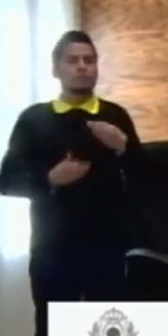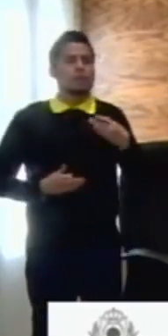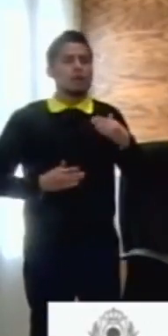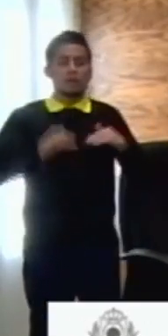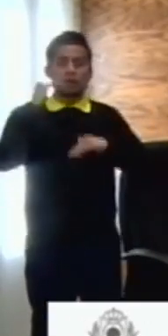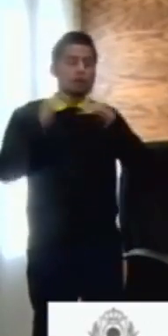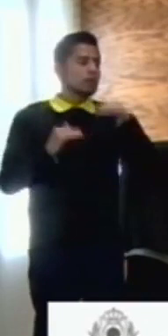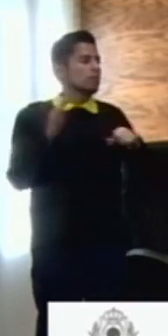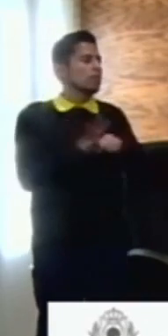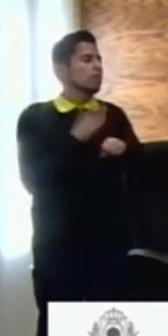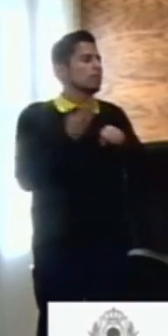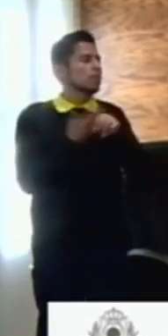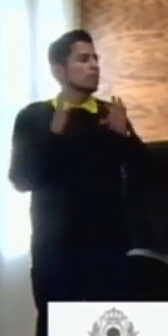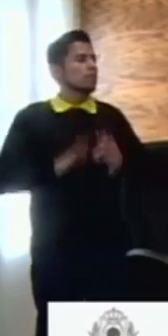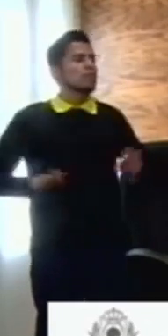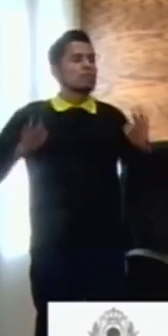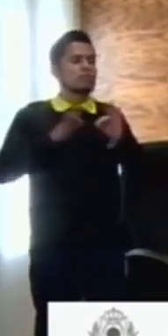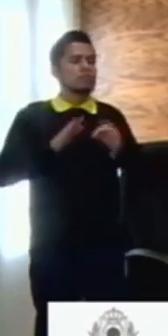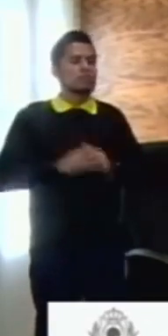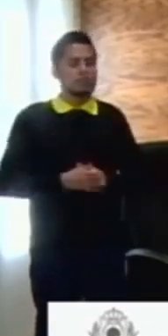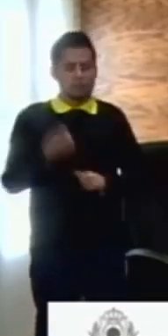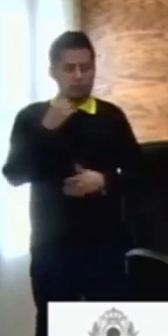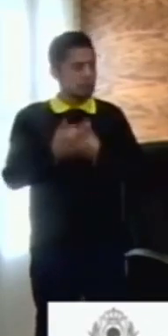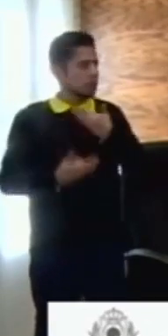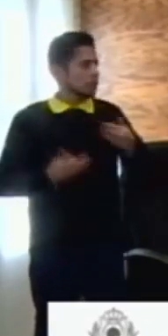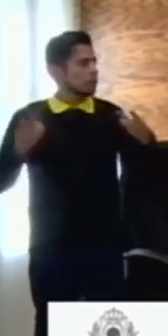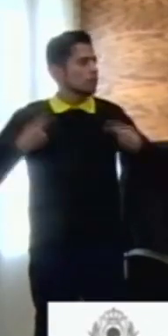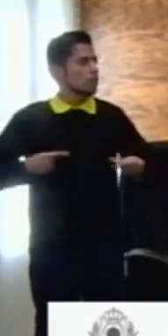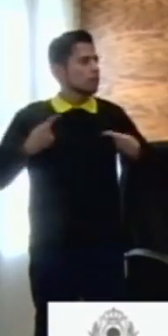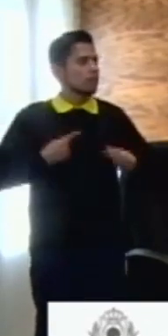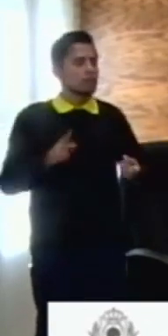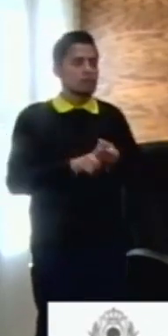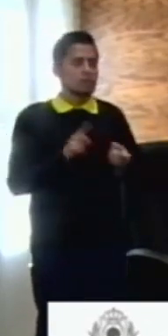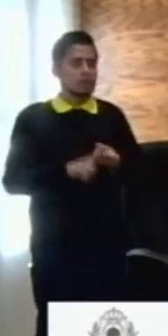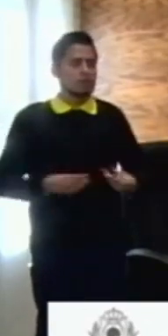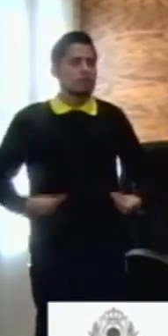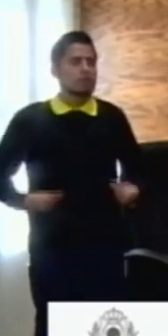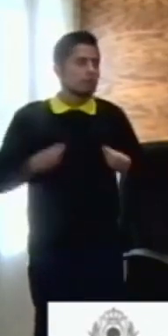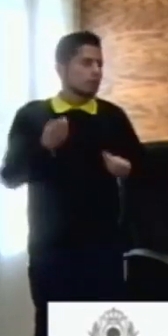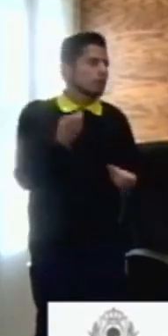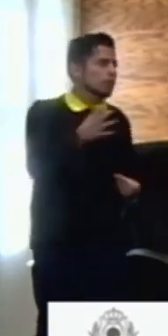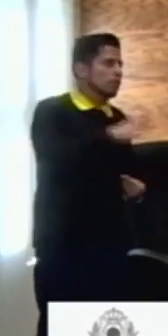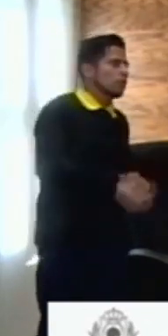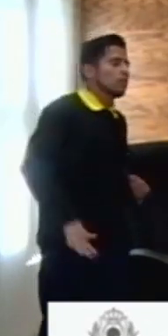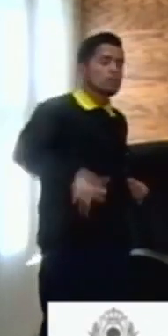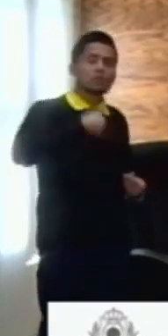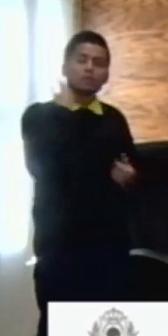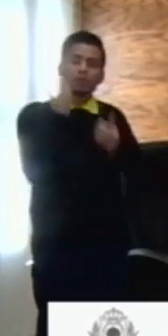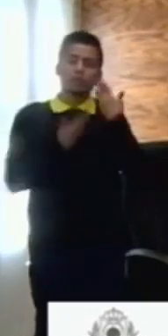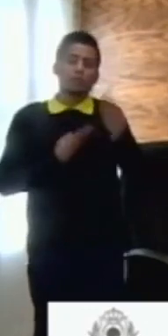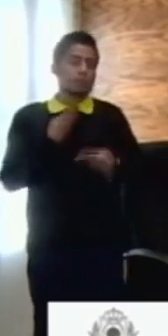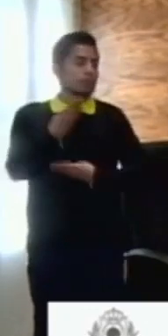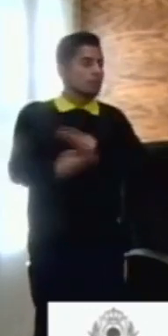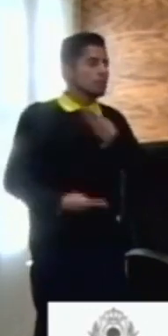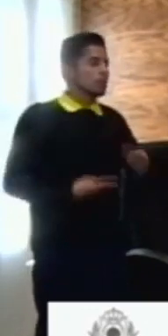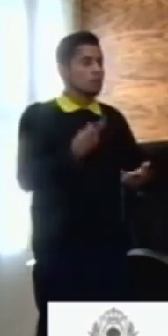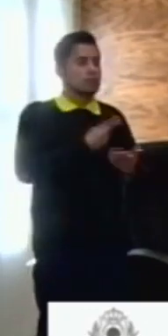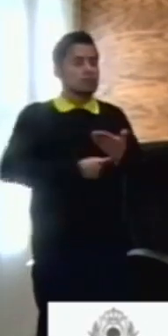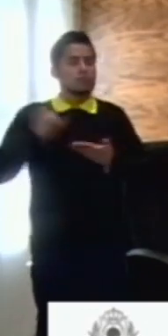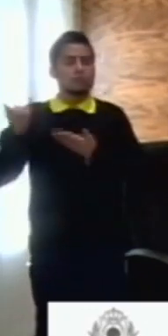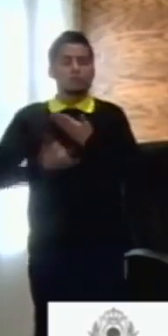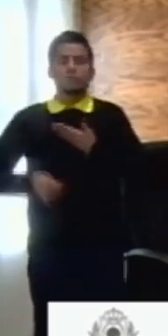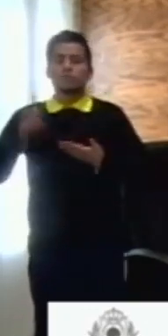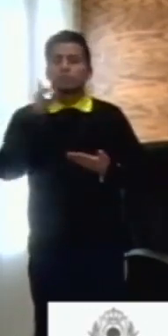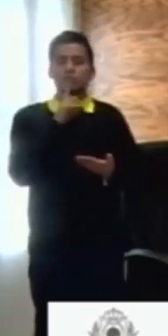ello Es de suma importancia para todos los habitantes desde esta región y lo quiero compartir el proyecto de